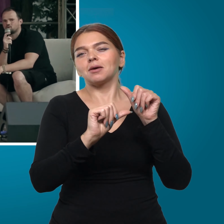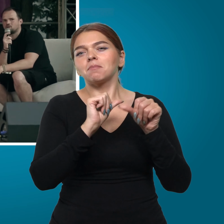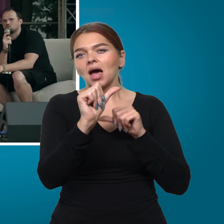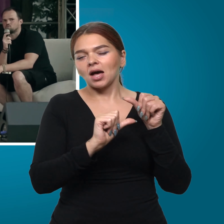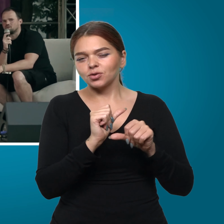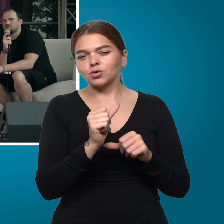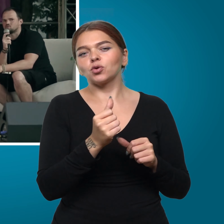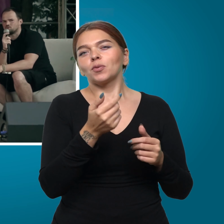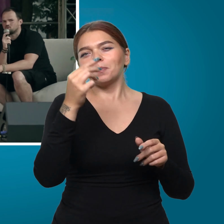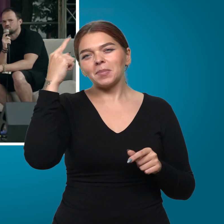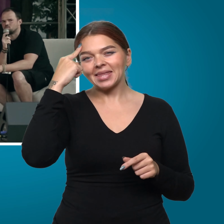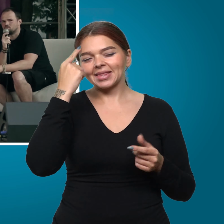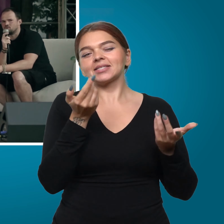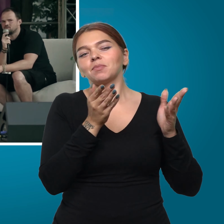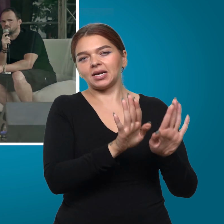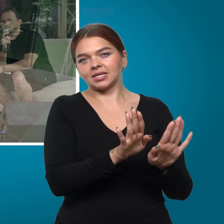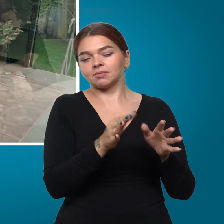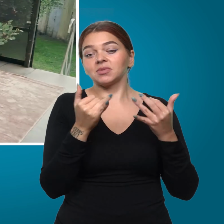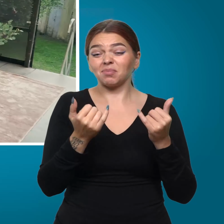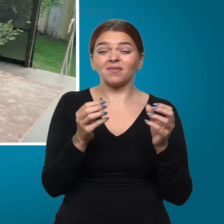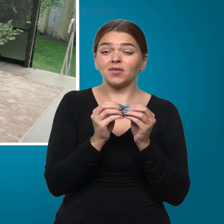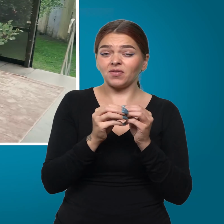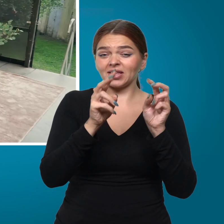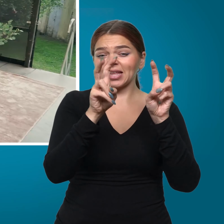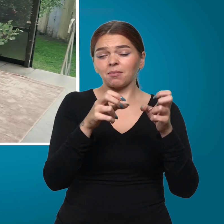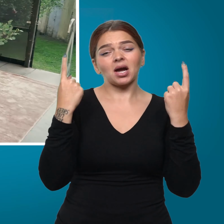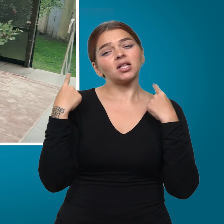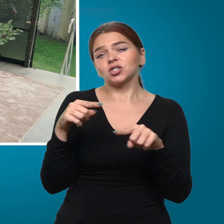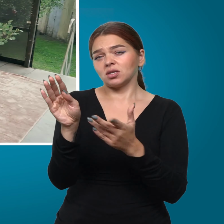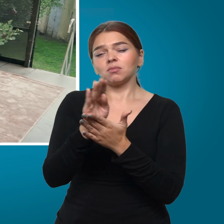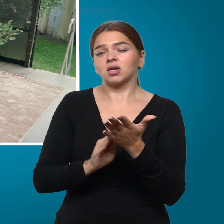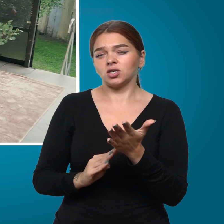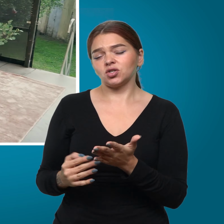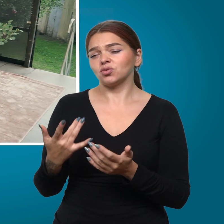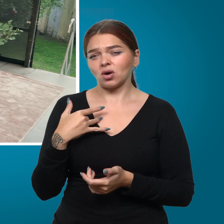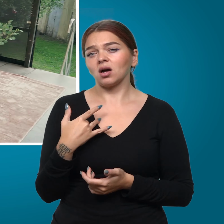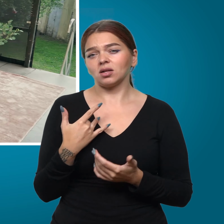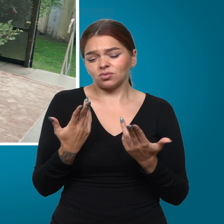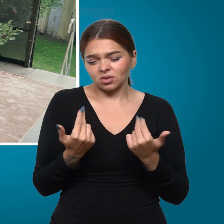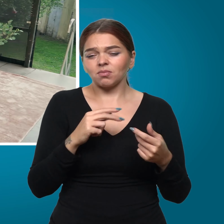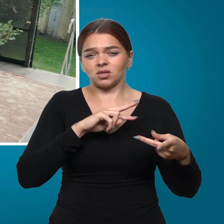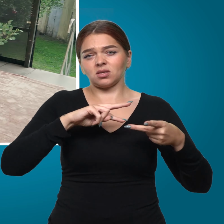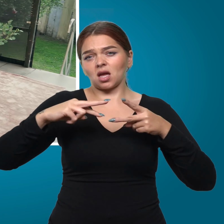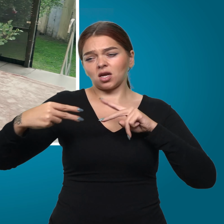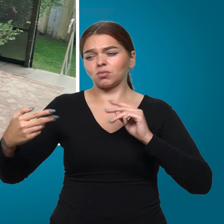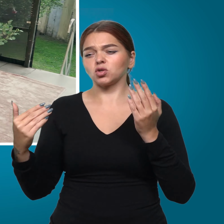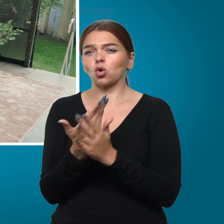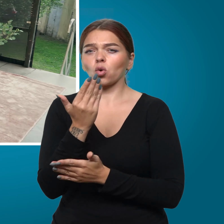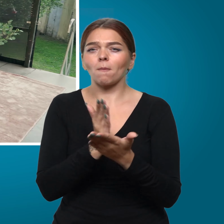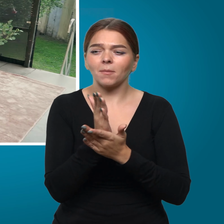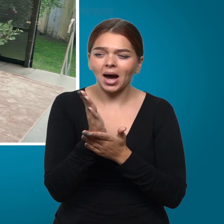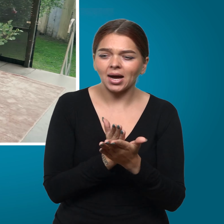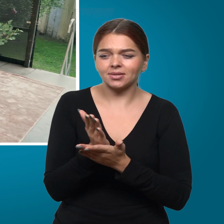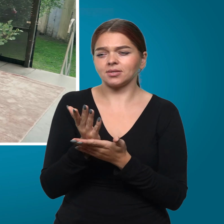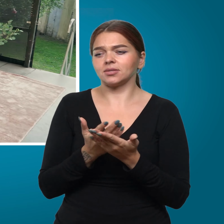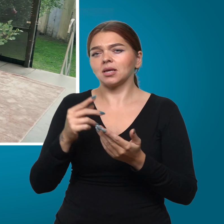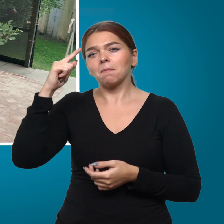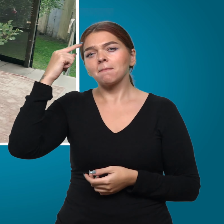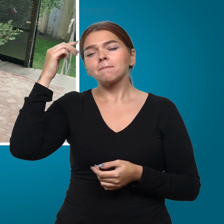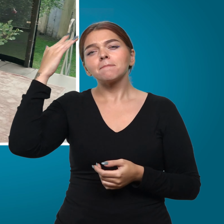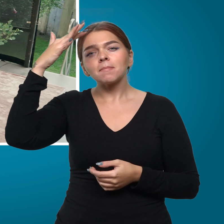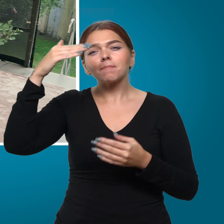metų amžiaus mintis, kokios jos buvo. Dabar aš tikriausiai tą pačią temą rašyčiau visiškai viską kitaip. Nes nu, žmonės naujų patirčių